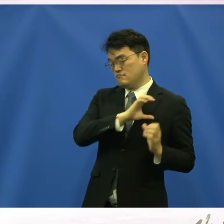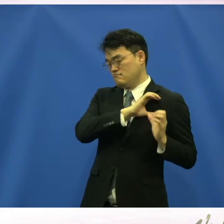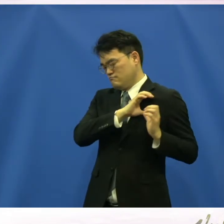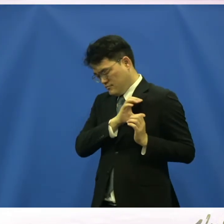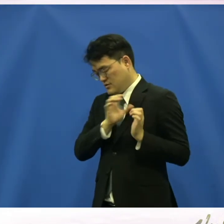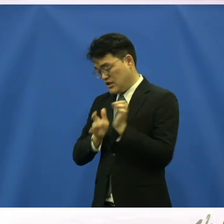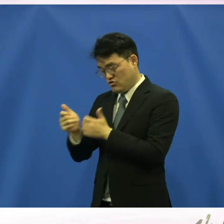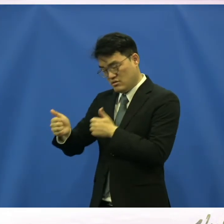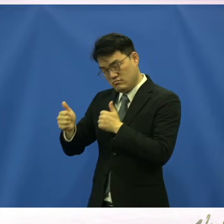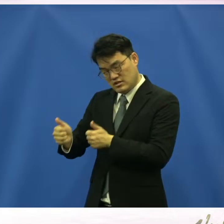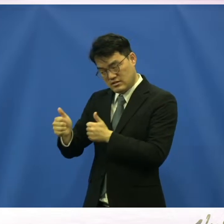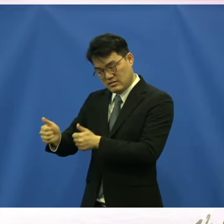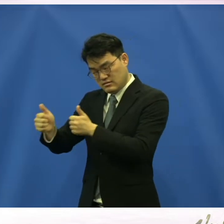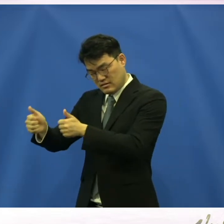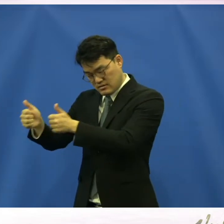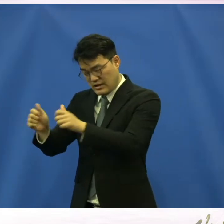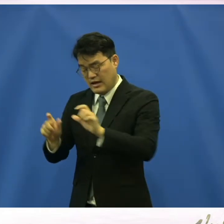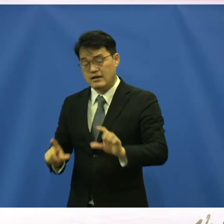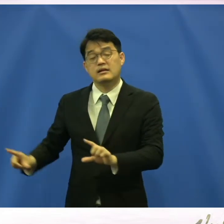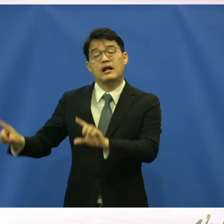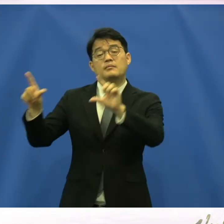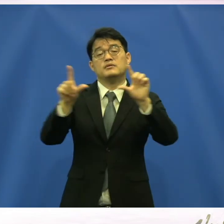위한 낭비를 하는 거예요.